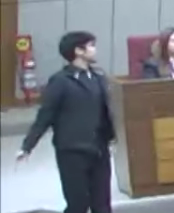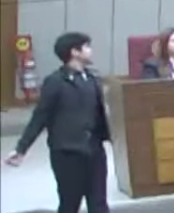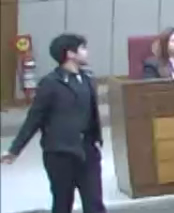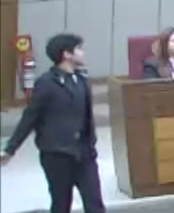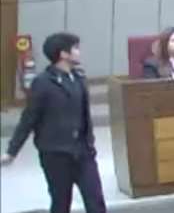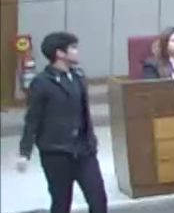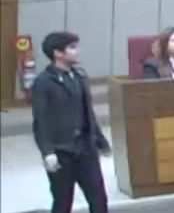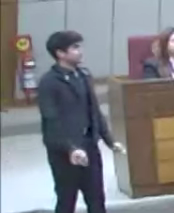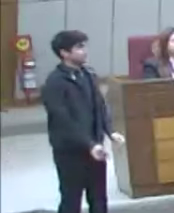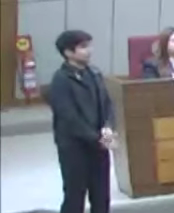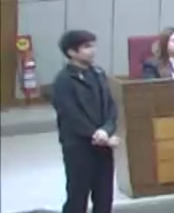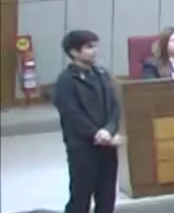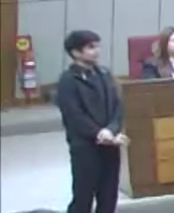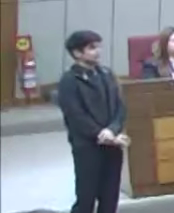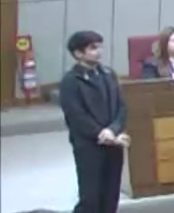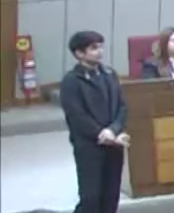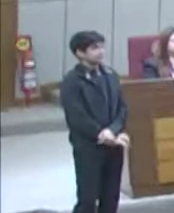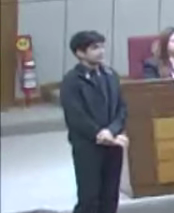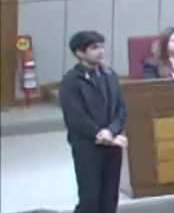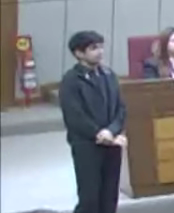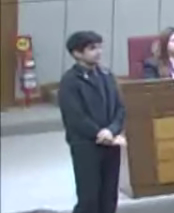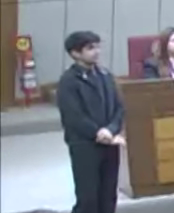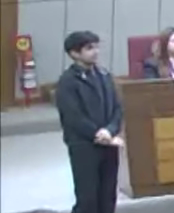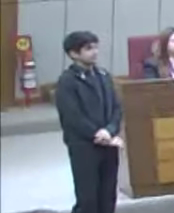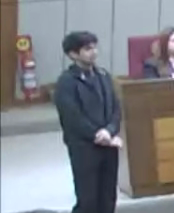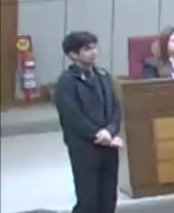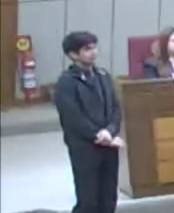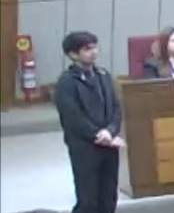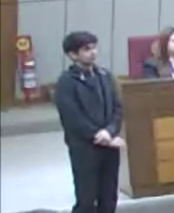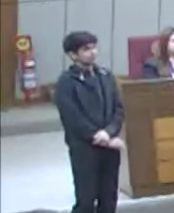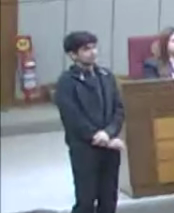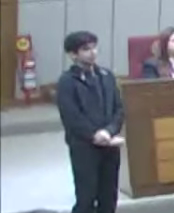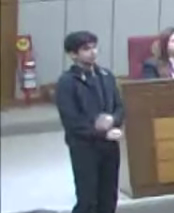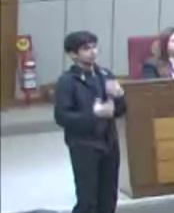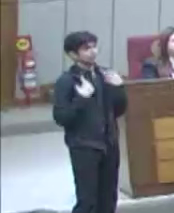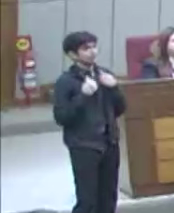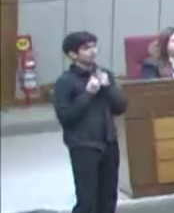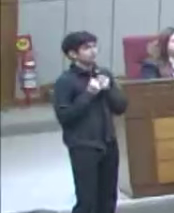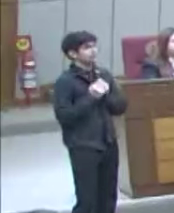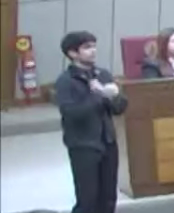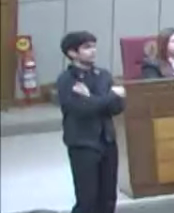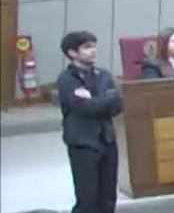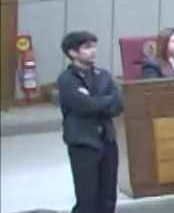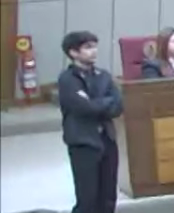Bueno, muchísimas gracias. Sigue el señor César Martínez.